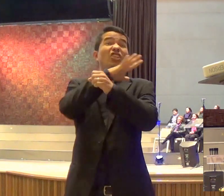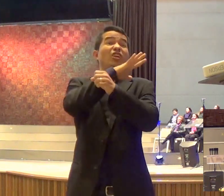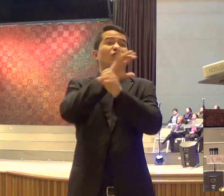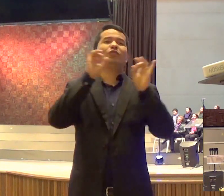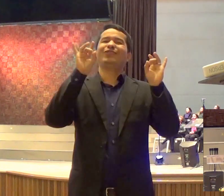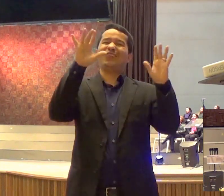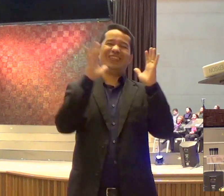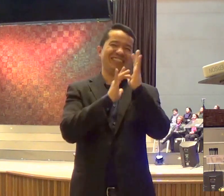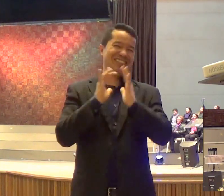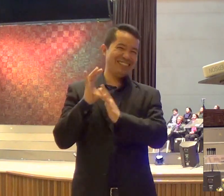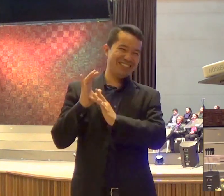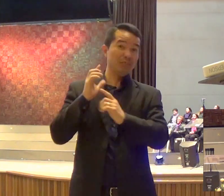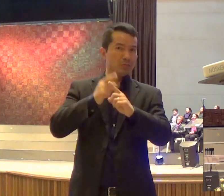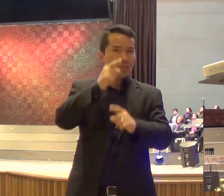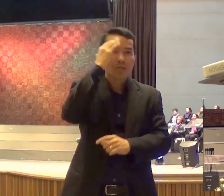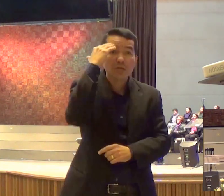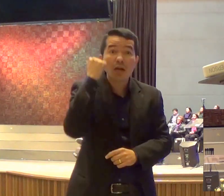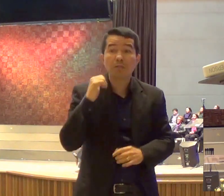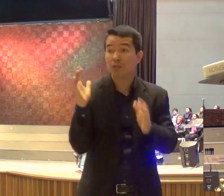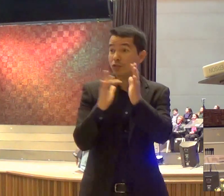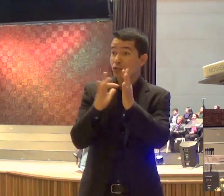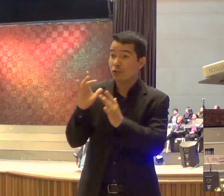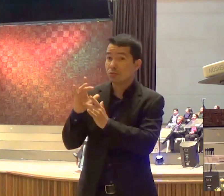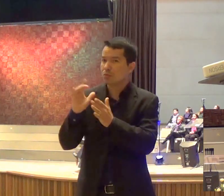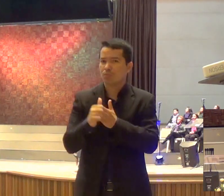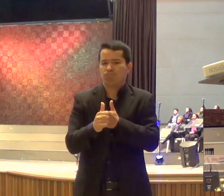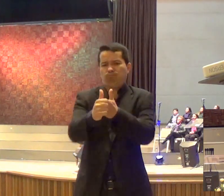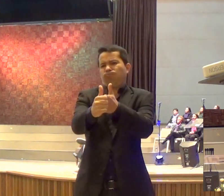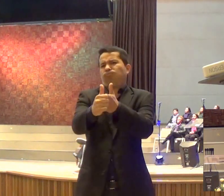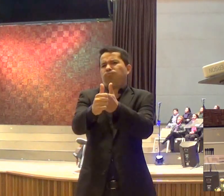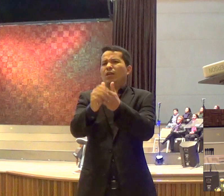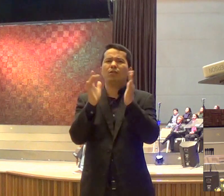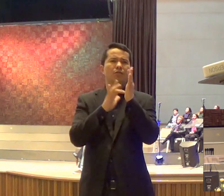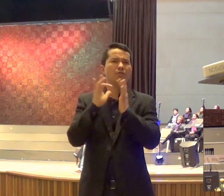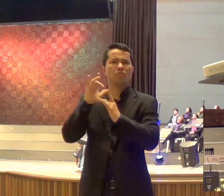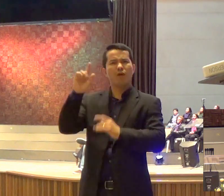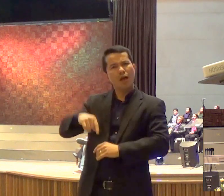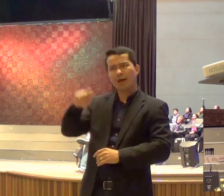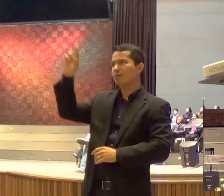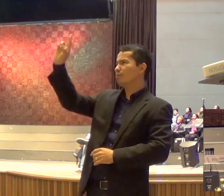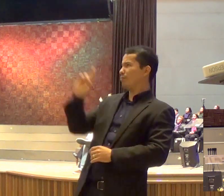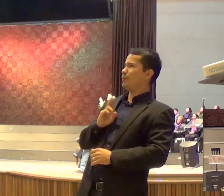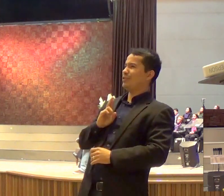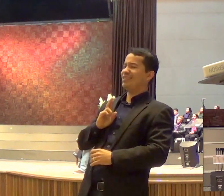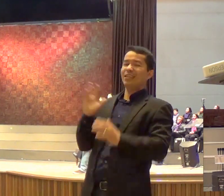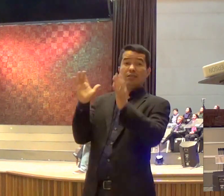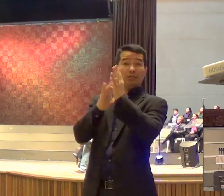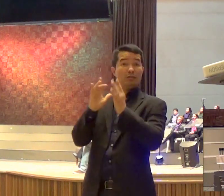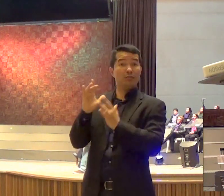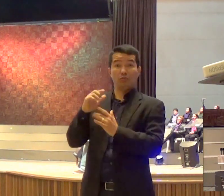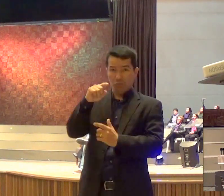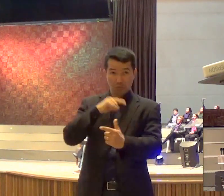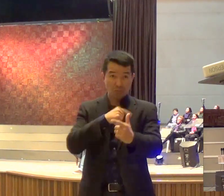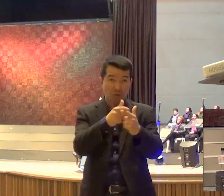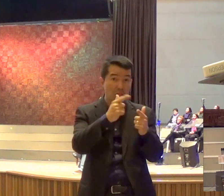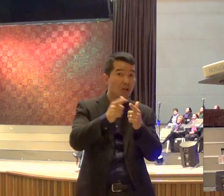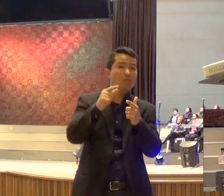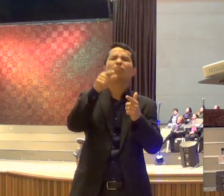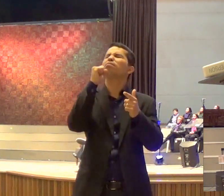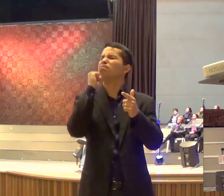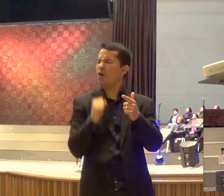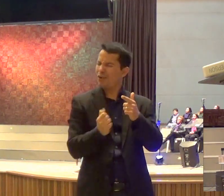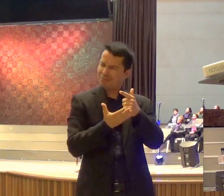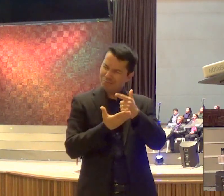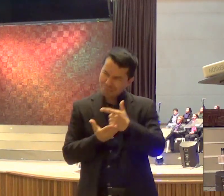que Jesus tem direção seja lá qual for a situação que se apresente na sua vida